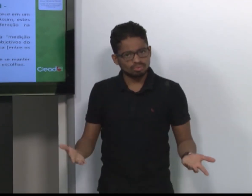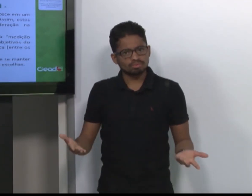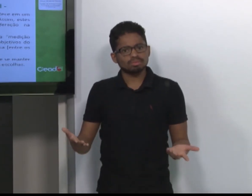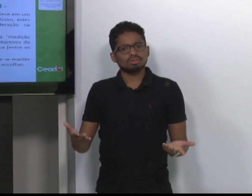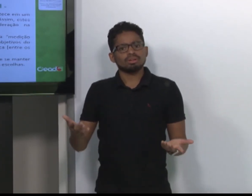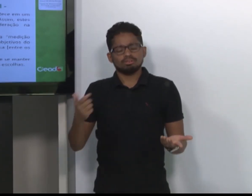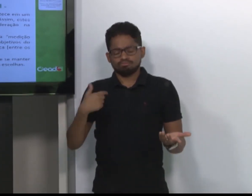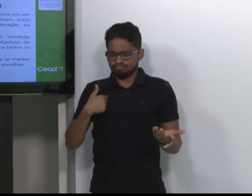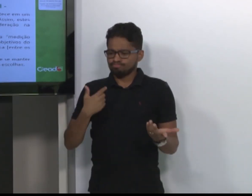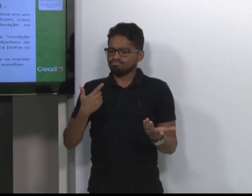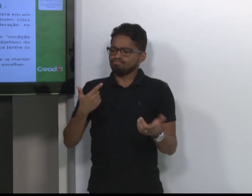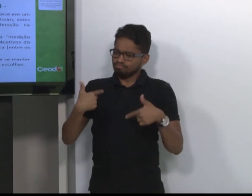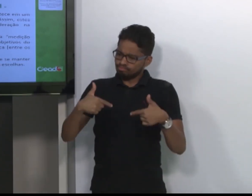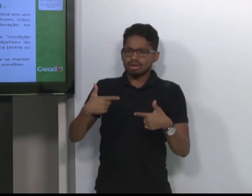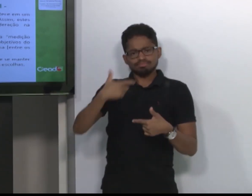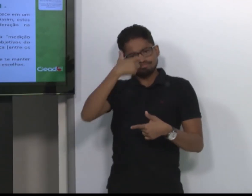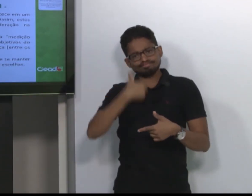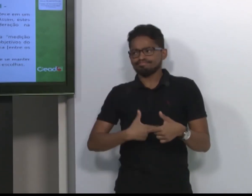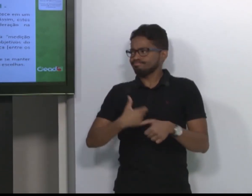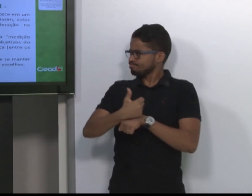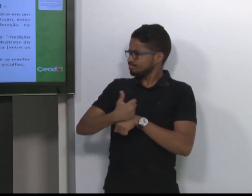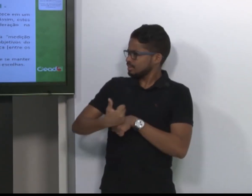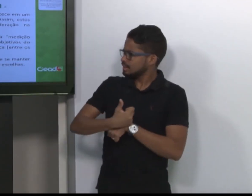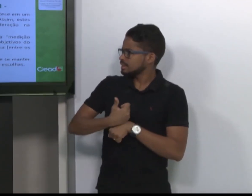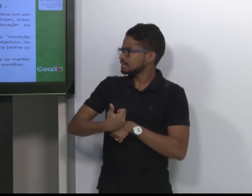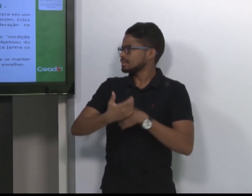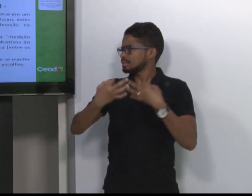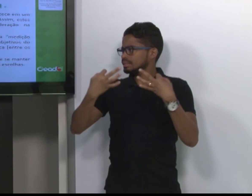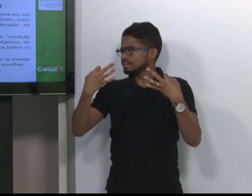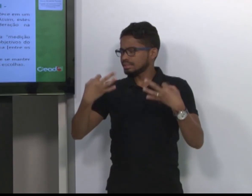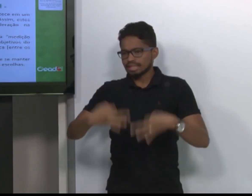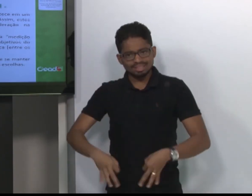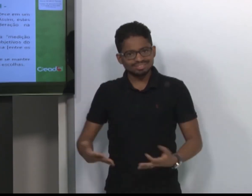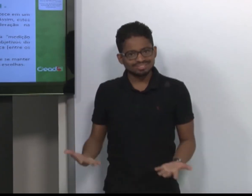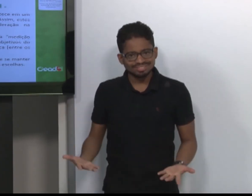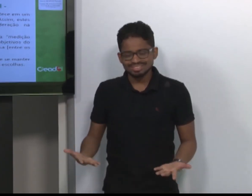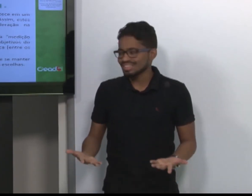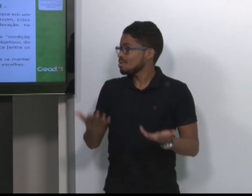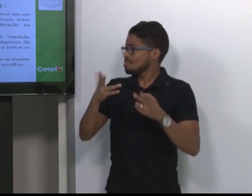E isso faz parte da ética do profissional intérprete.